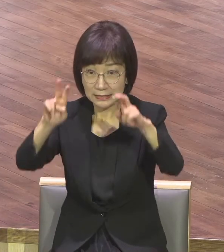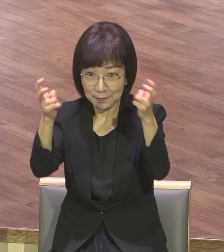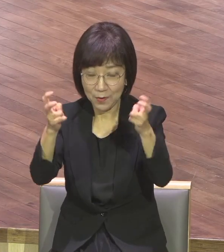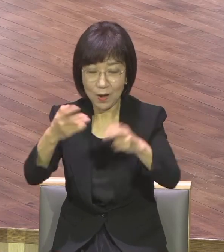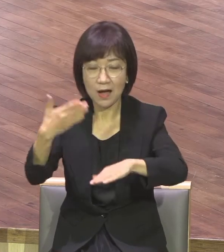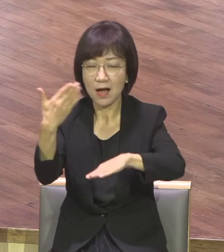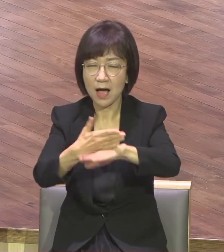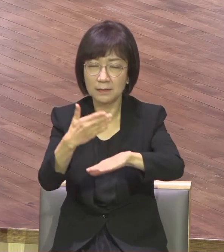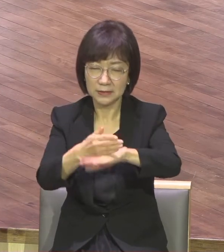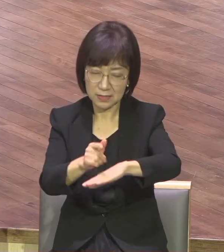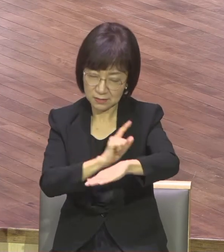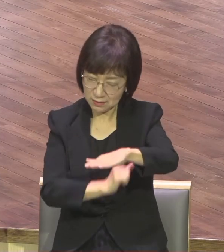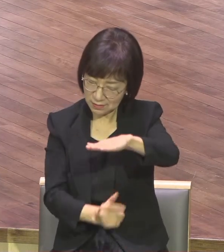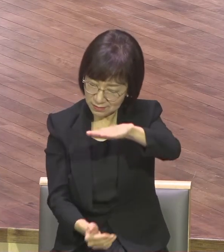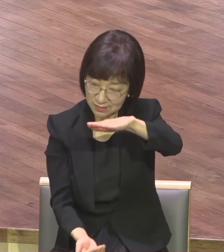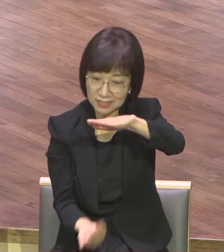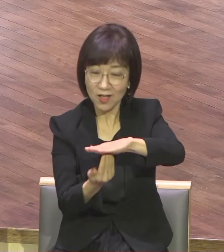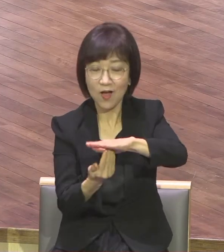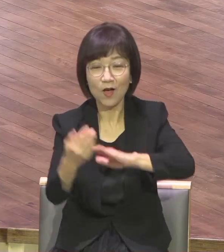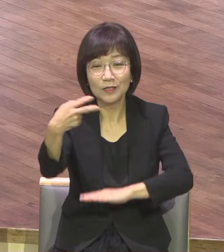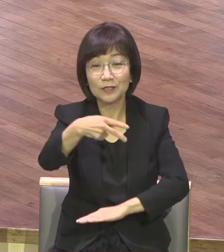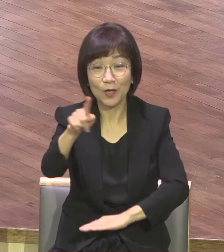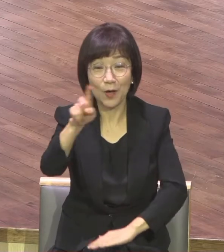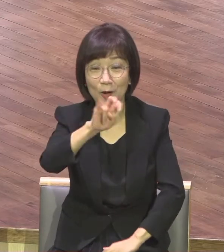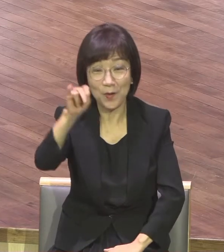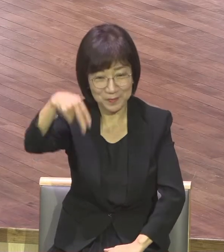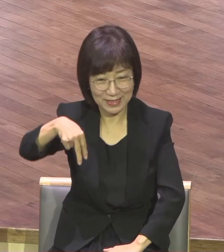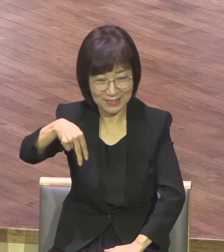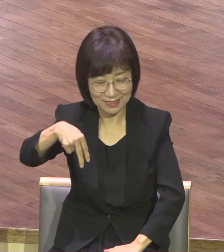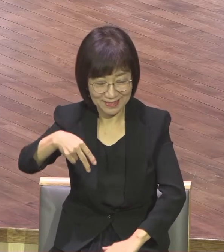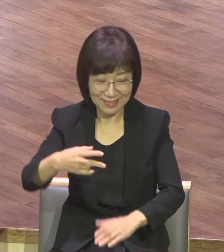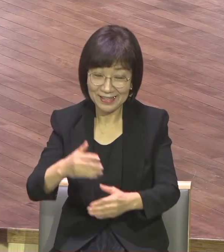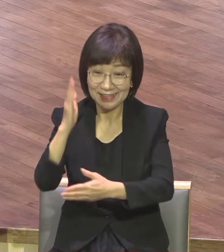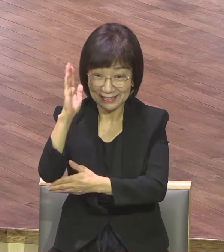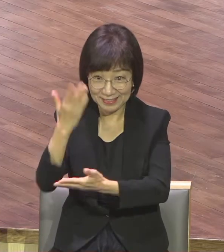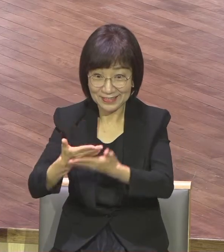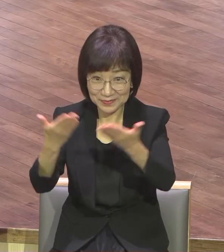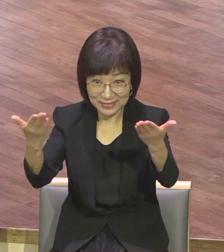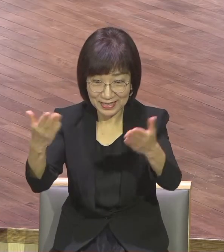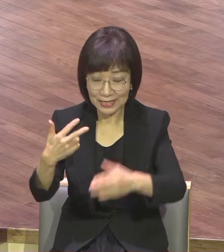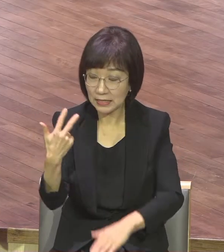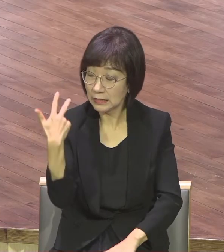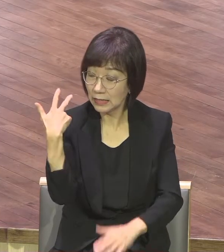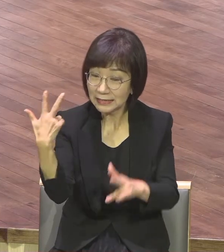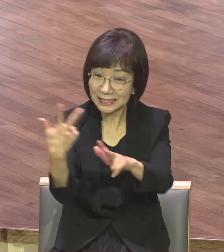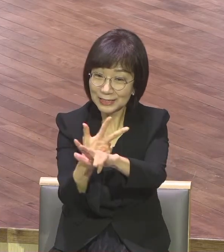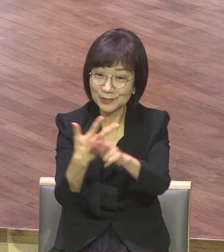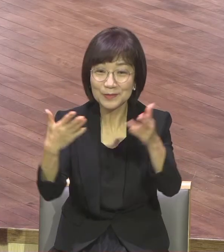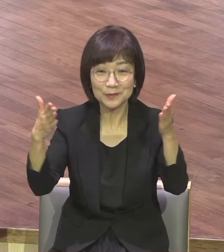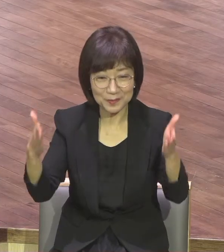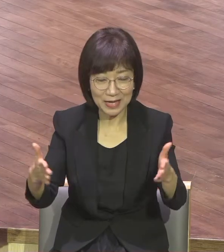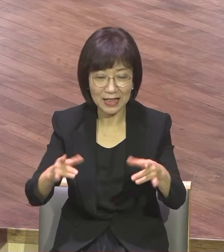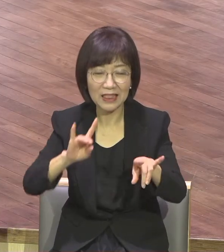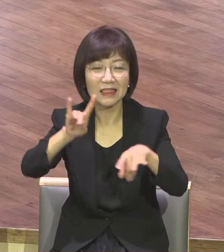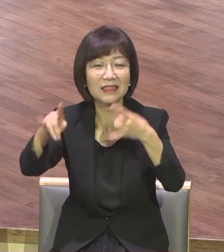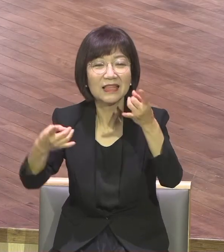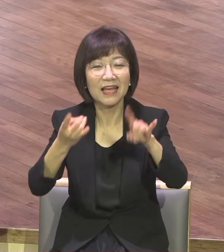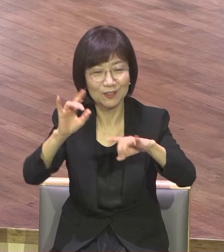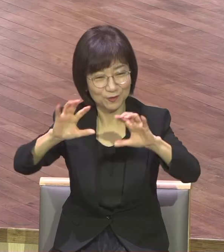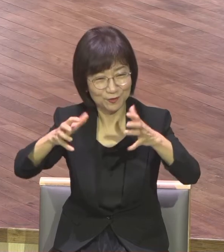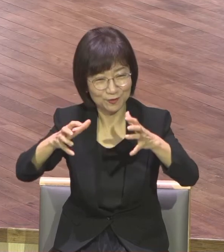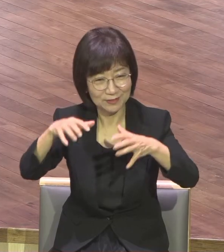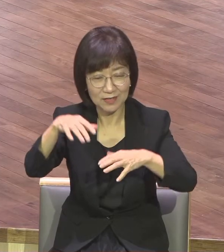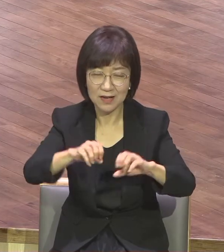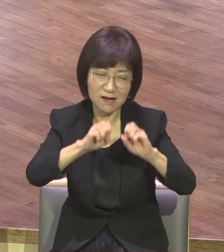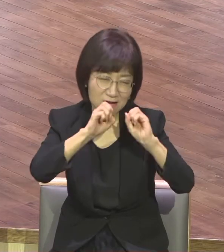서밋이란 제목으로 말씀을 드립니다. 지난 한 주간 동안 태국 현장에서